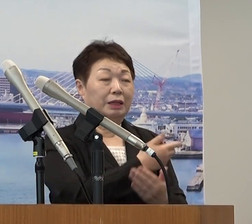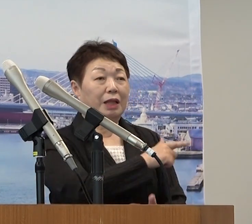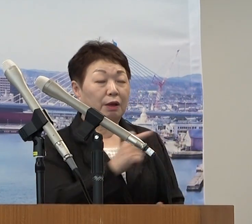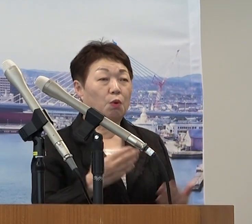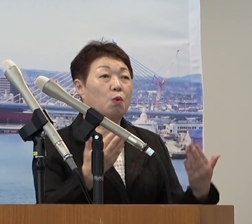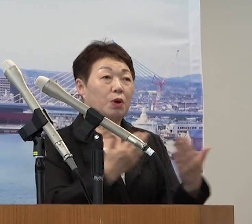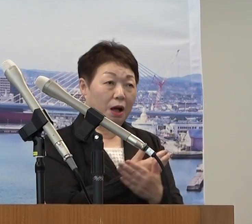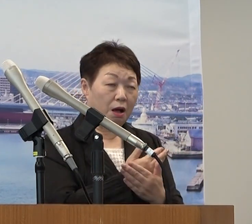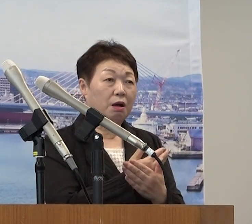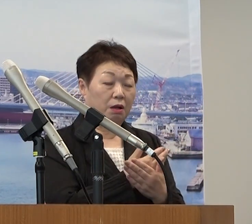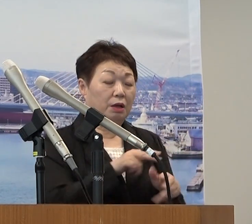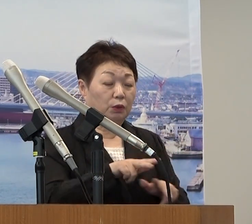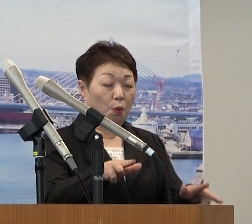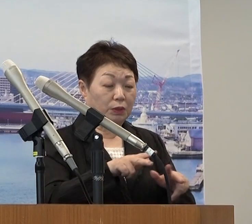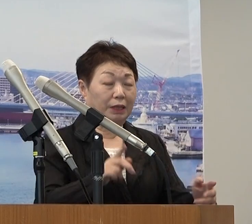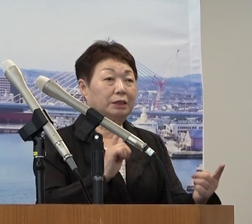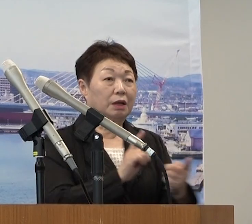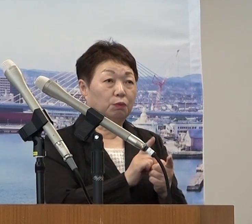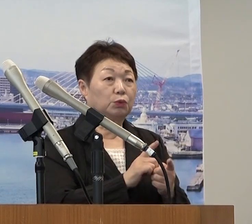ニーズに対応するため